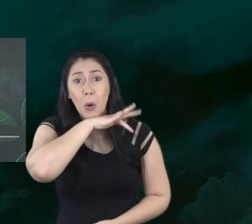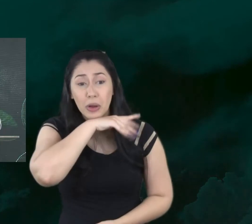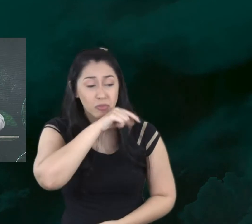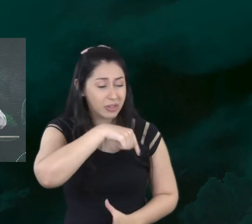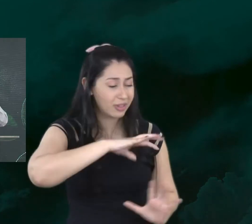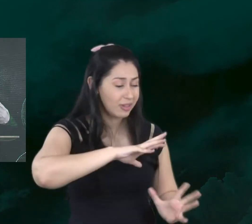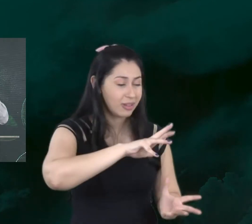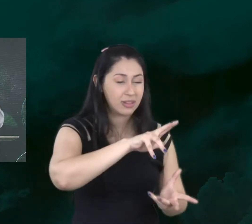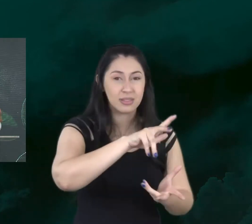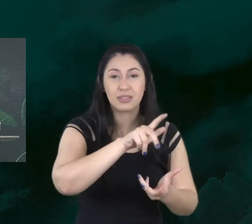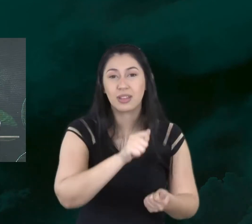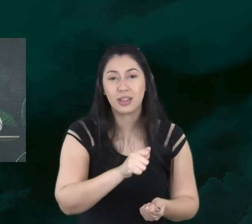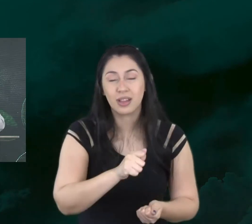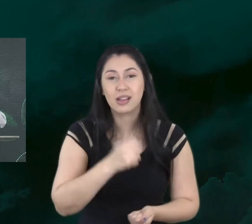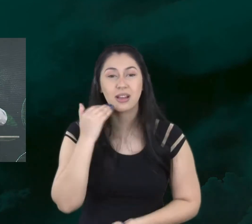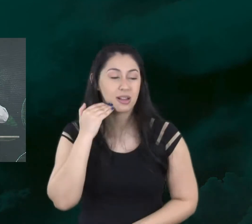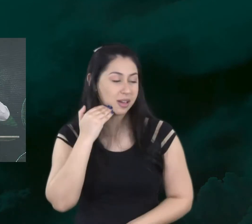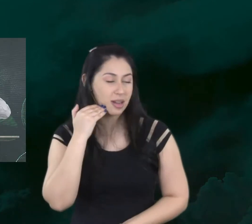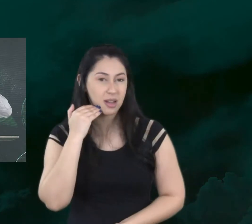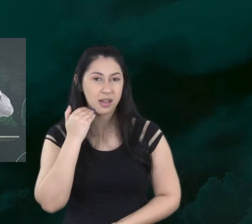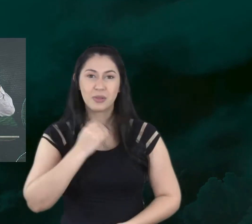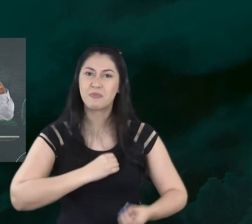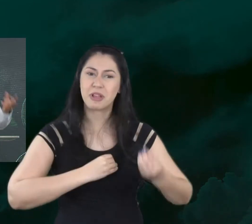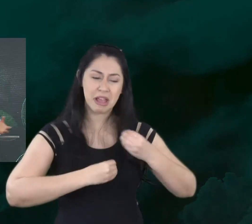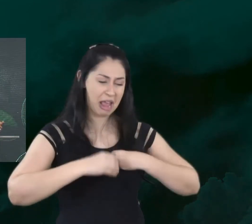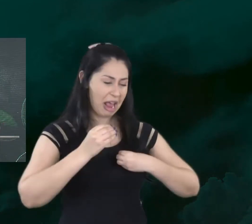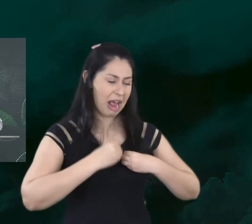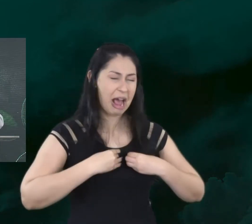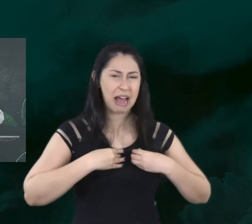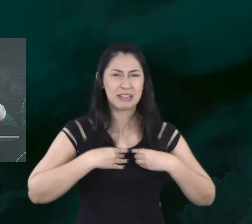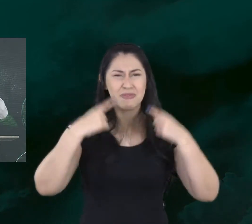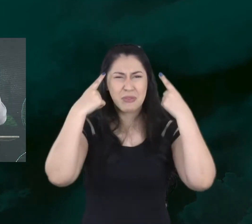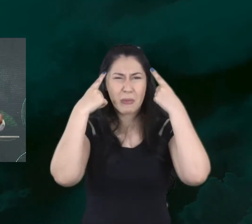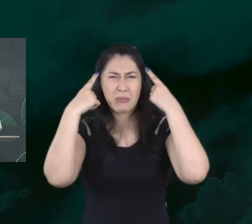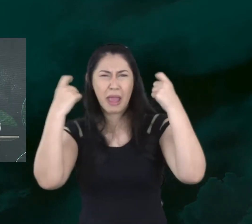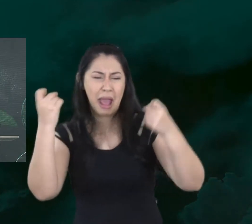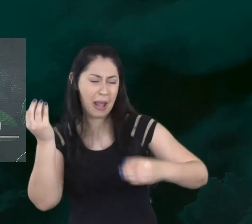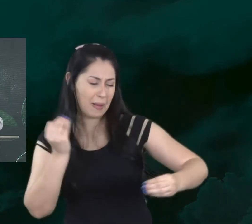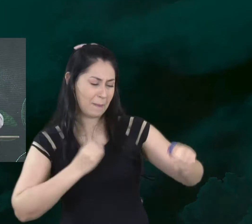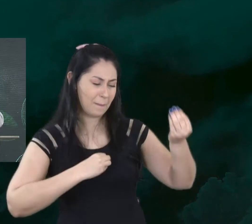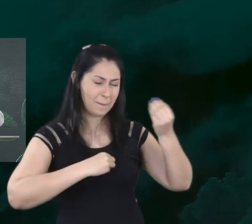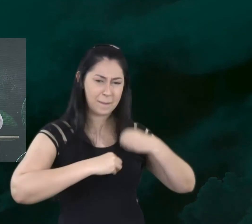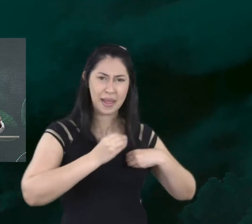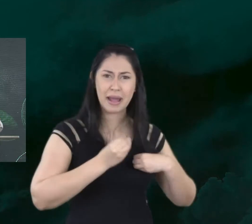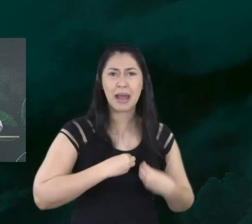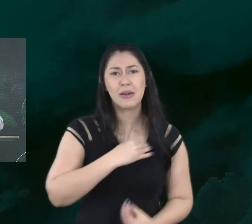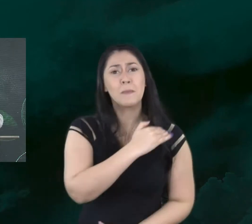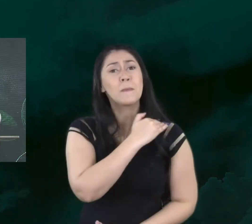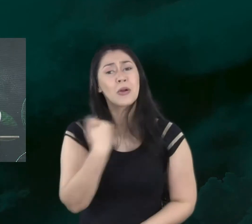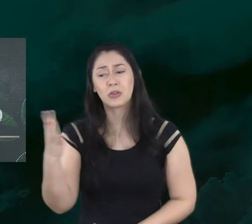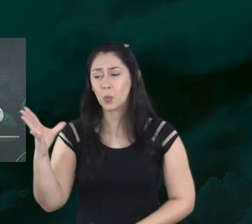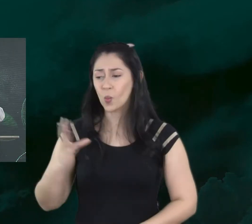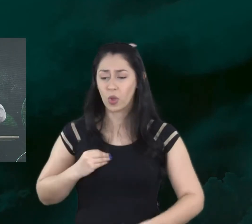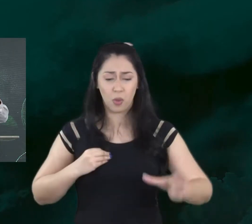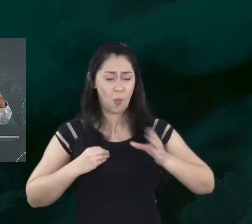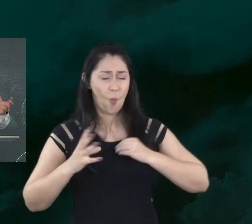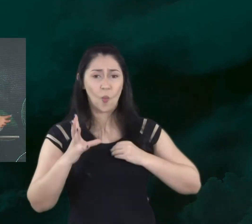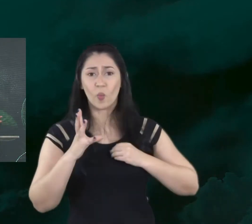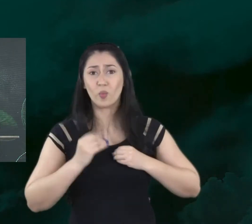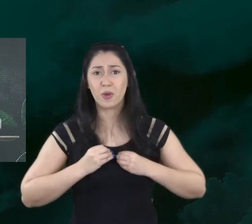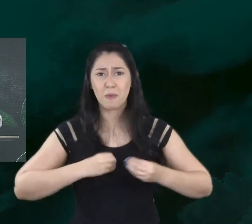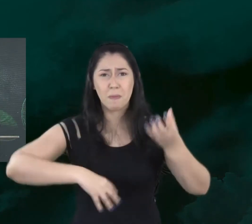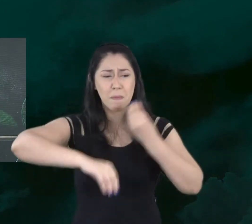né, se corrompeu, a violência entrou, o pecado entrou, a morte entrou, quer dizer, se tornou